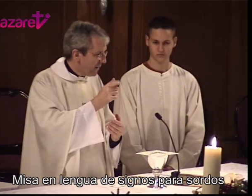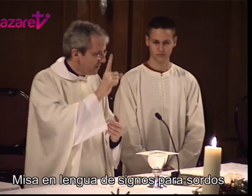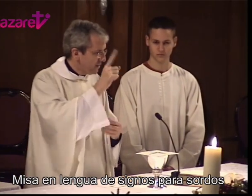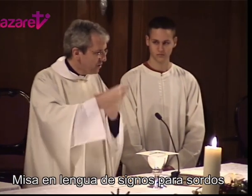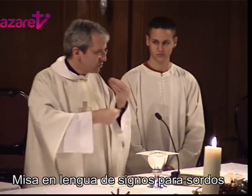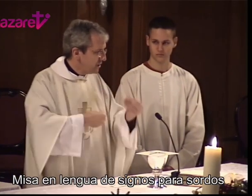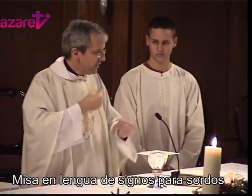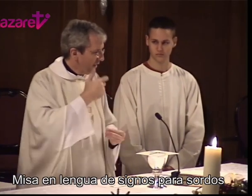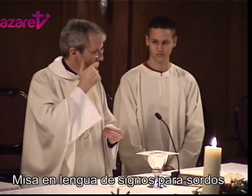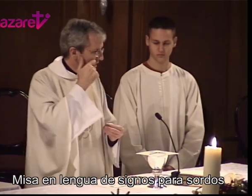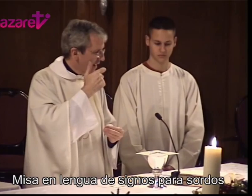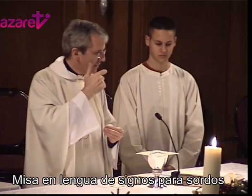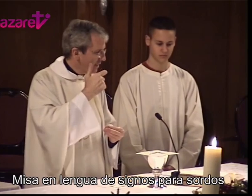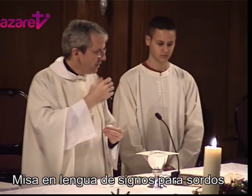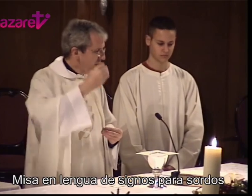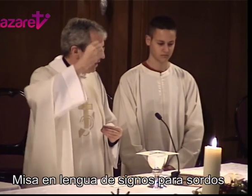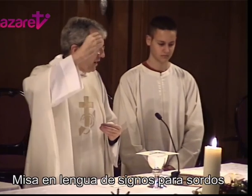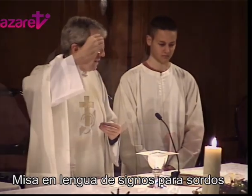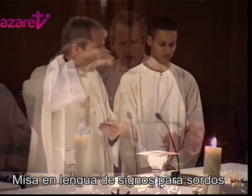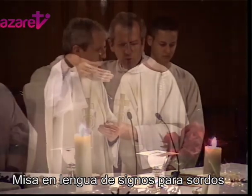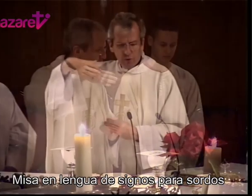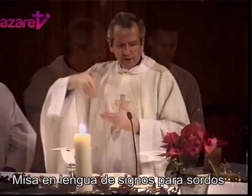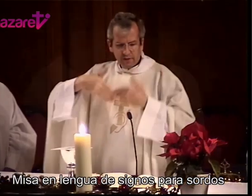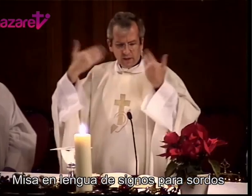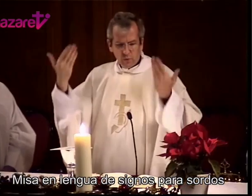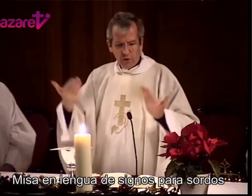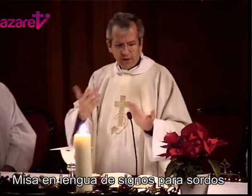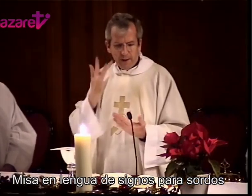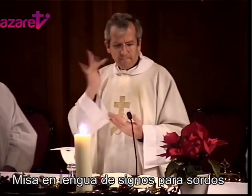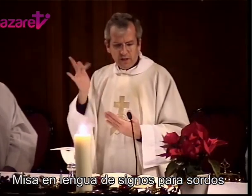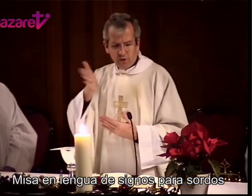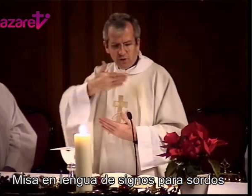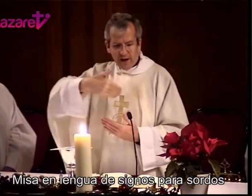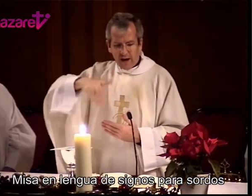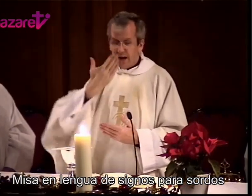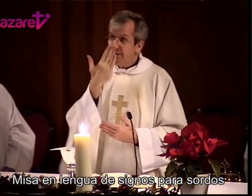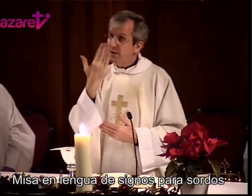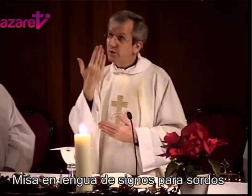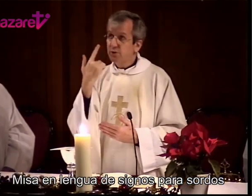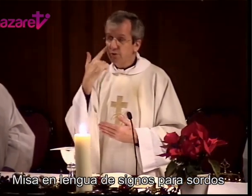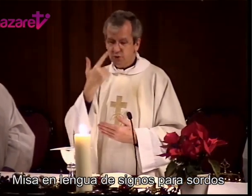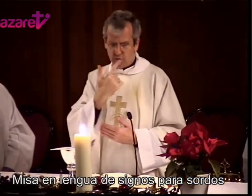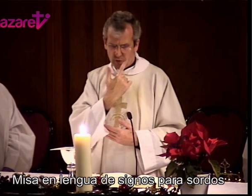de Dios hecha carne, la luz de tu gloria brilló ante nuestros